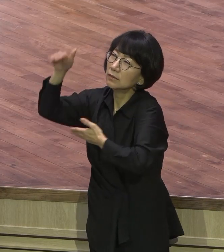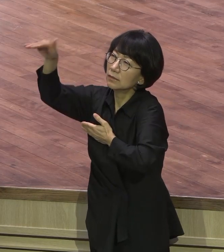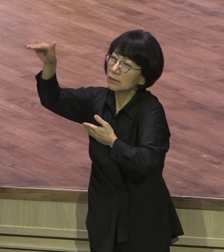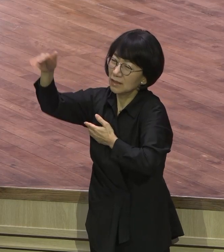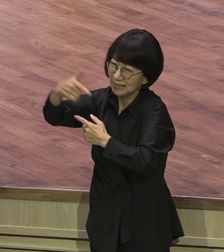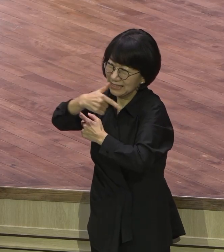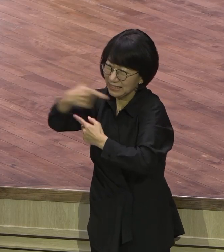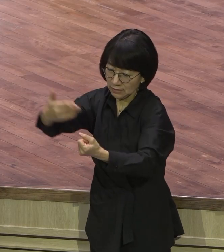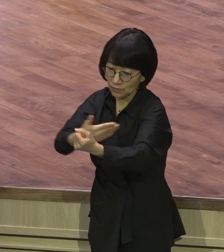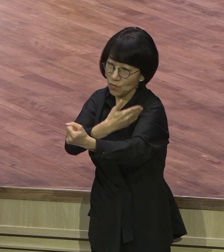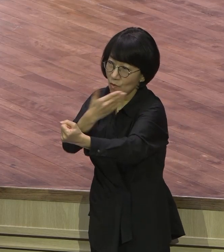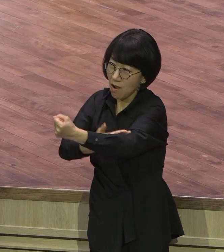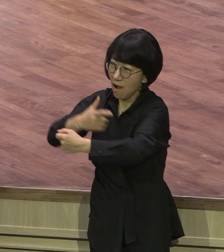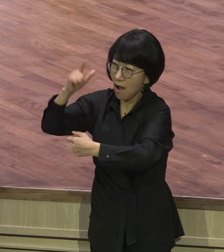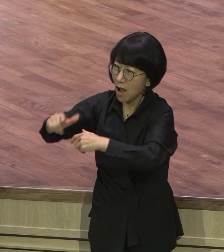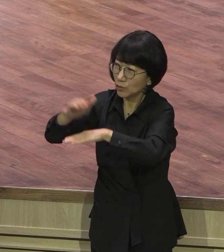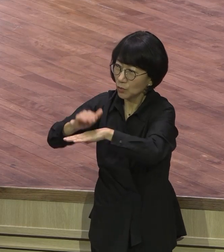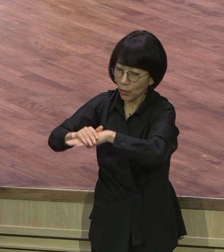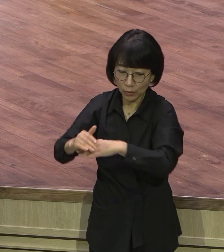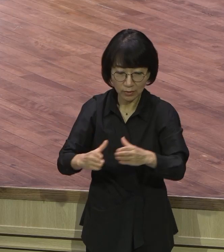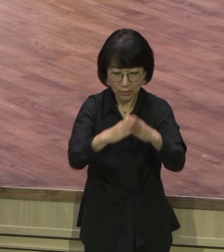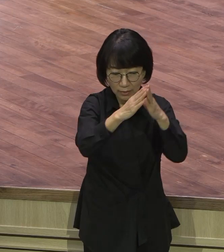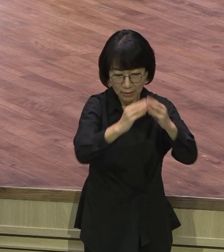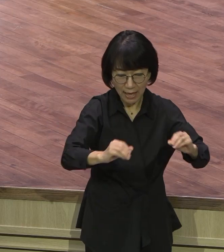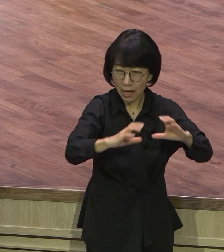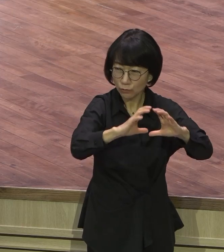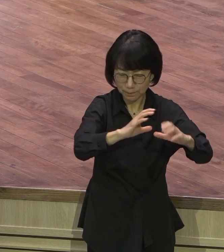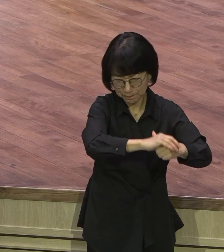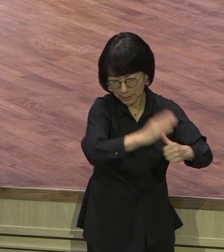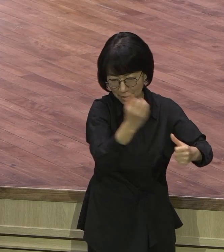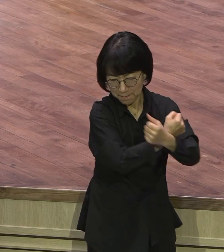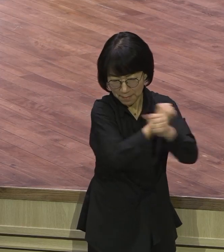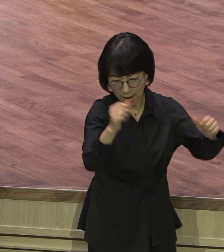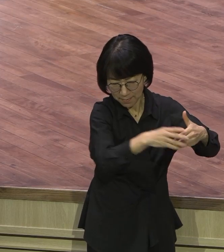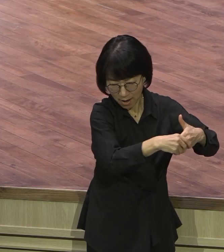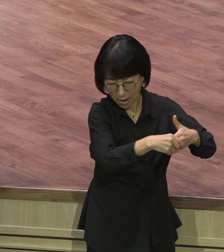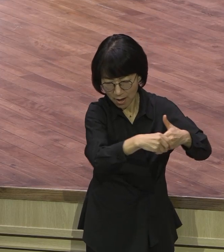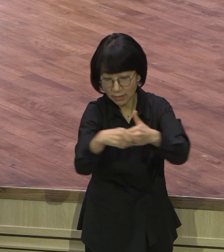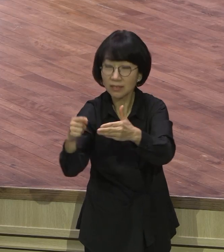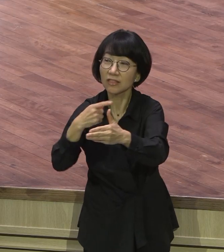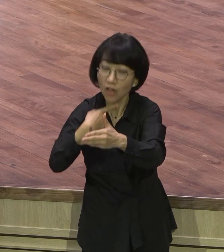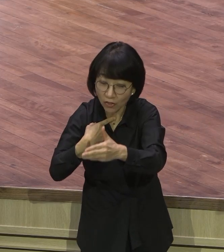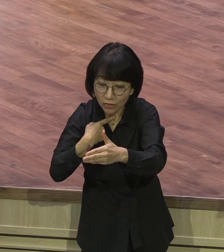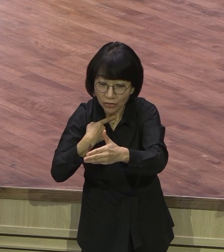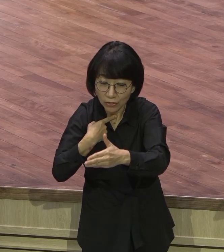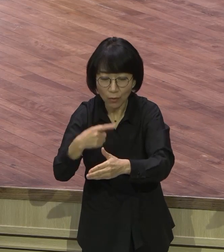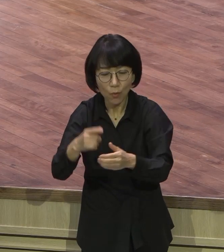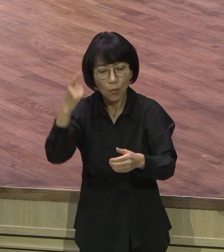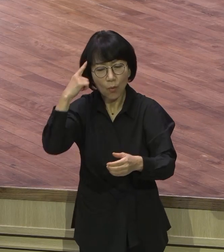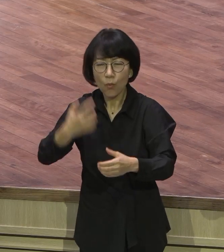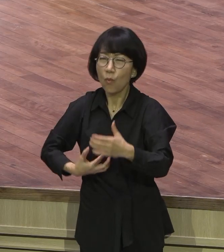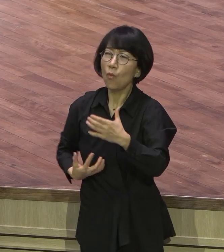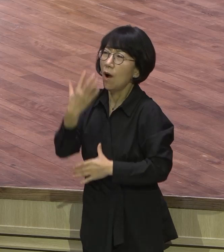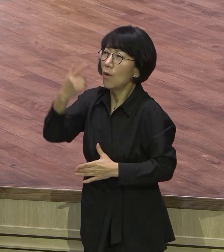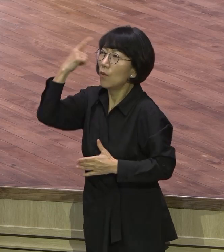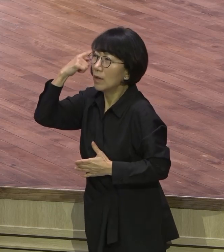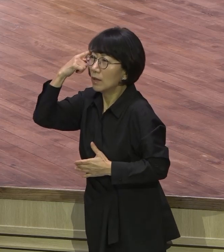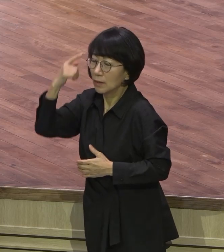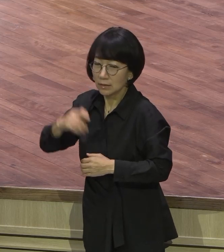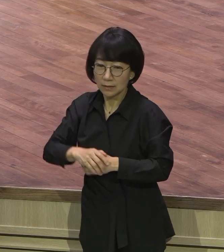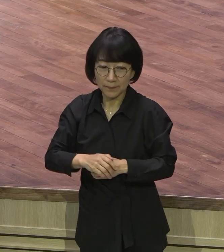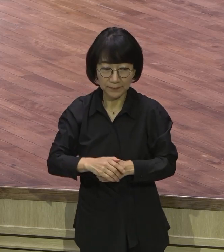강한 손으로 애급당에서 인도해내신 주의 백성에게 진노하십니까? 애급 사람들이 여하가